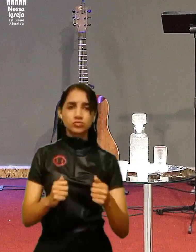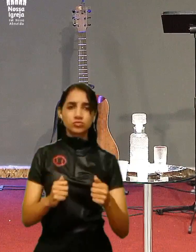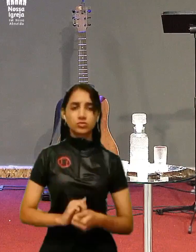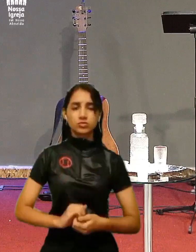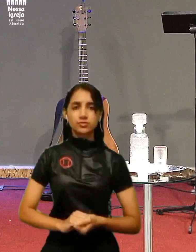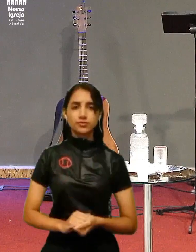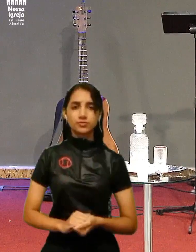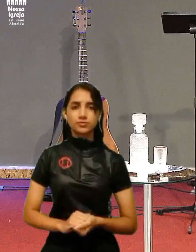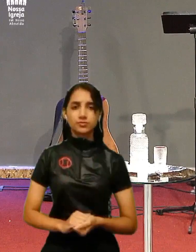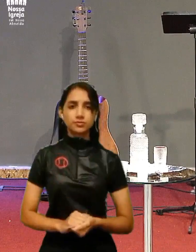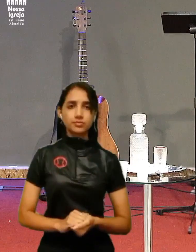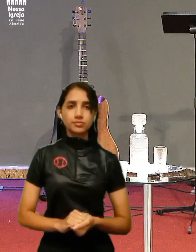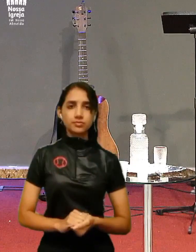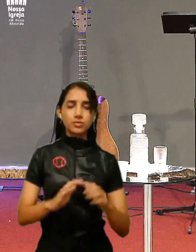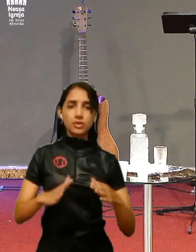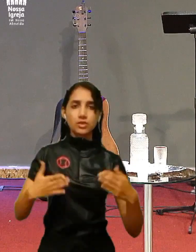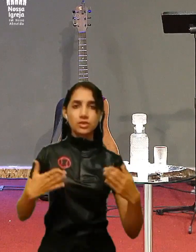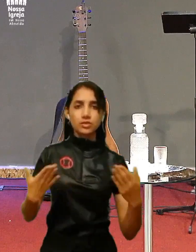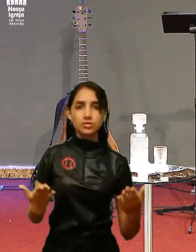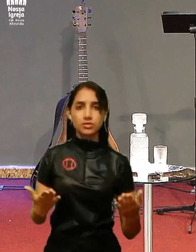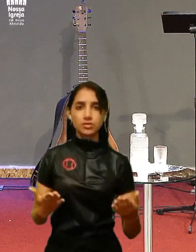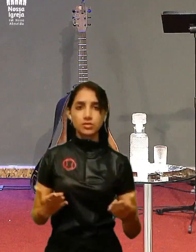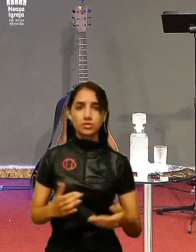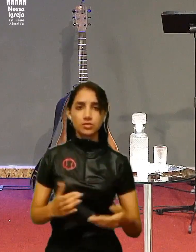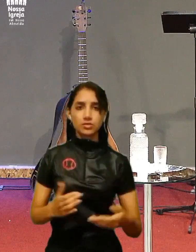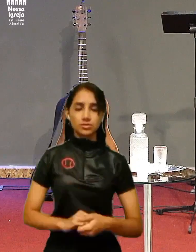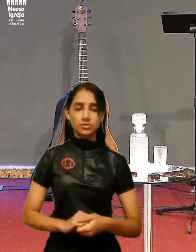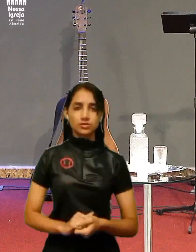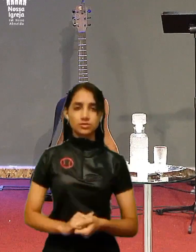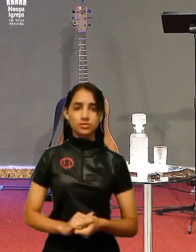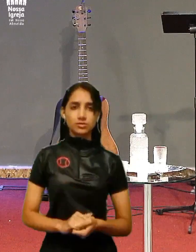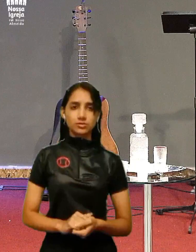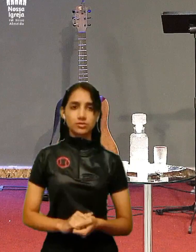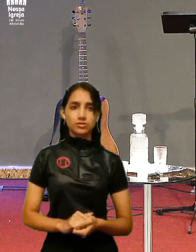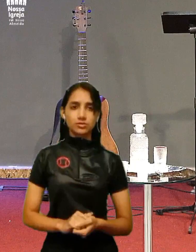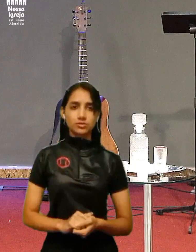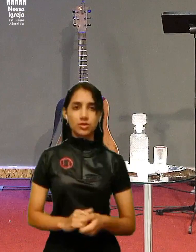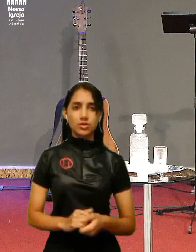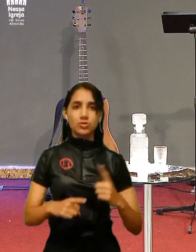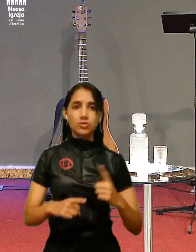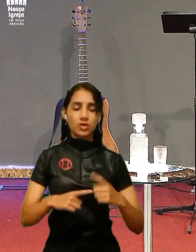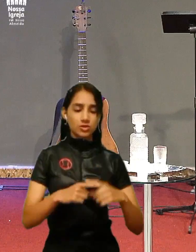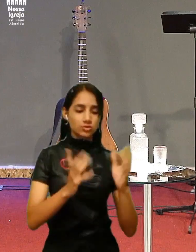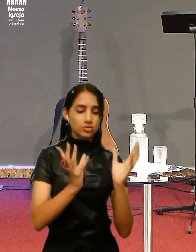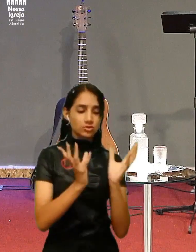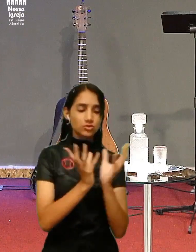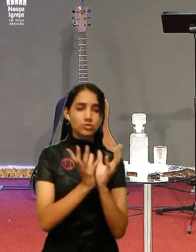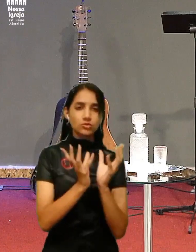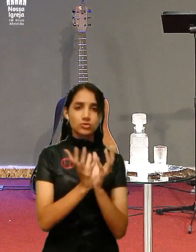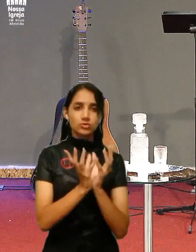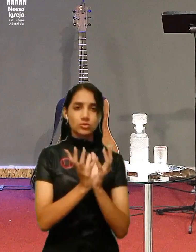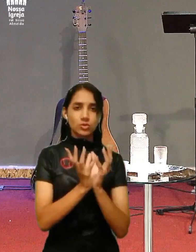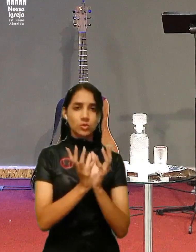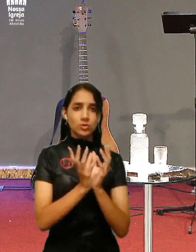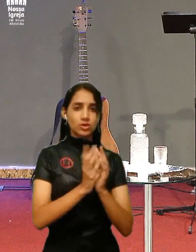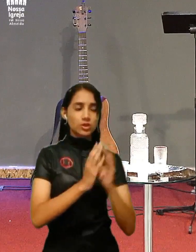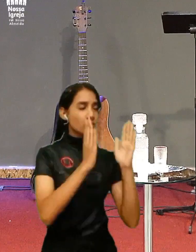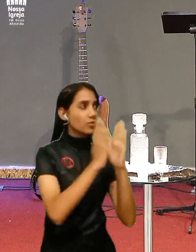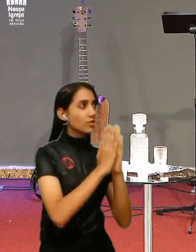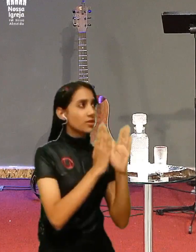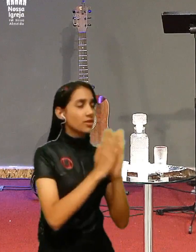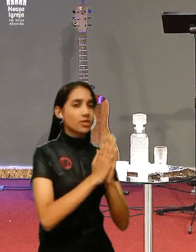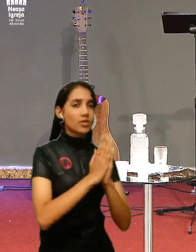repente, que nunca é de repente, por causa de um grupo intercedendo ali, explode